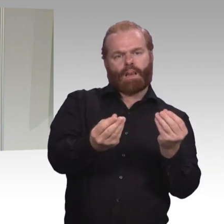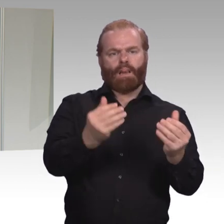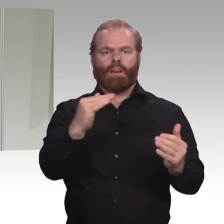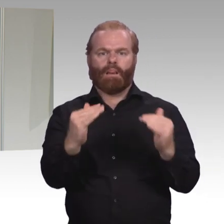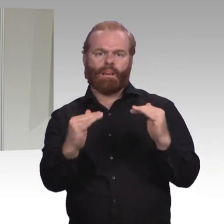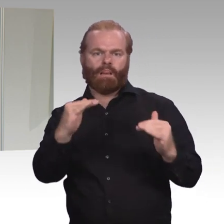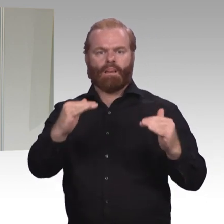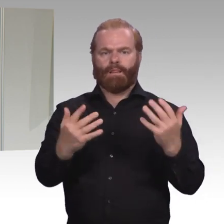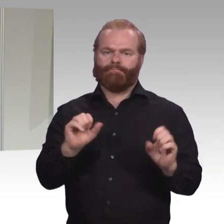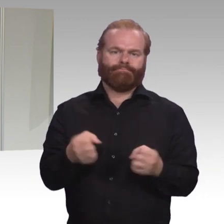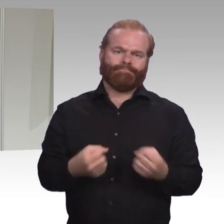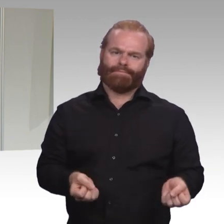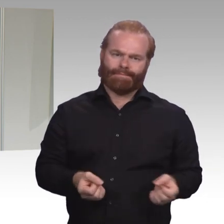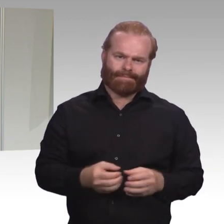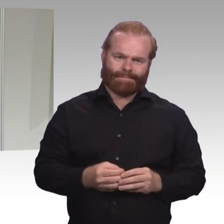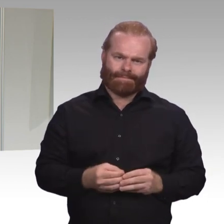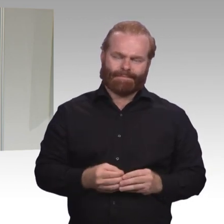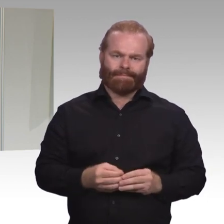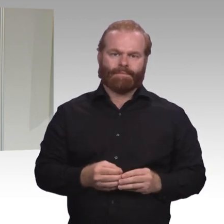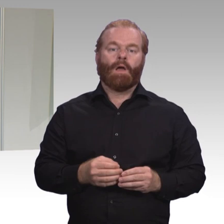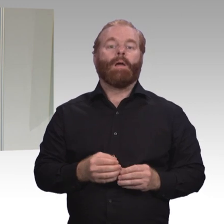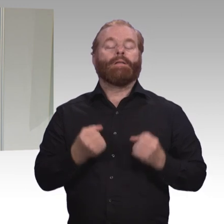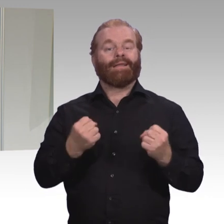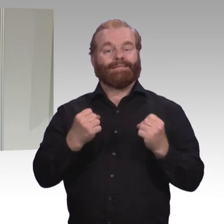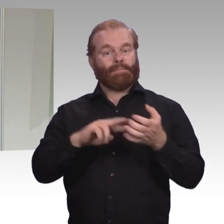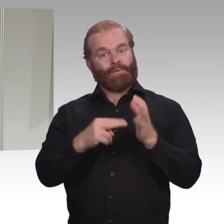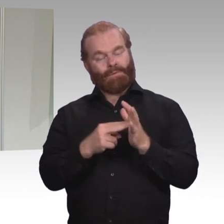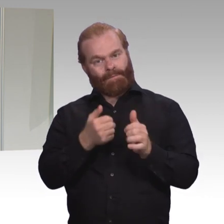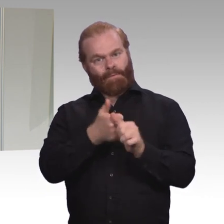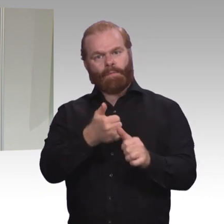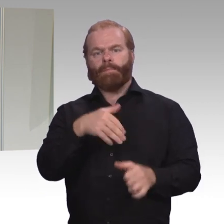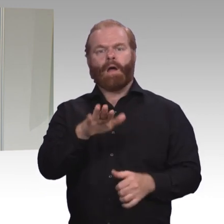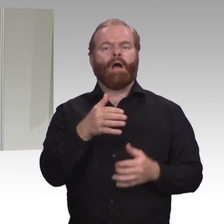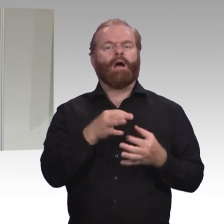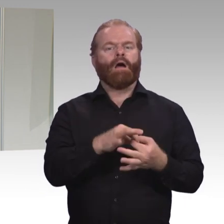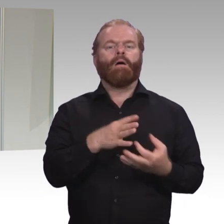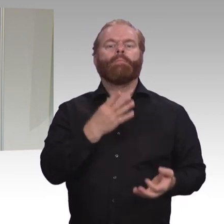mit den Betankungsflugzeugen, mit den Aufklärungsflugzeugen. Deswegen leisten wir einen Beitrag